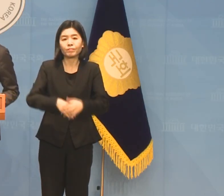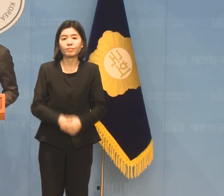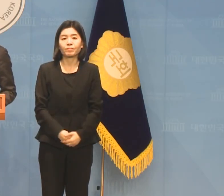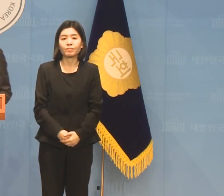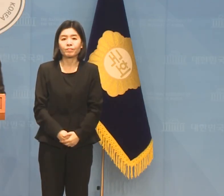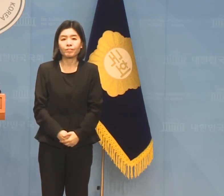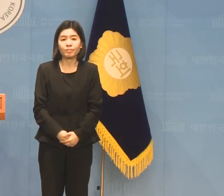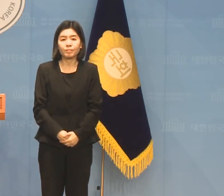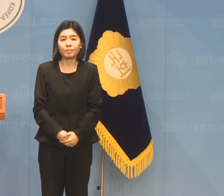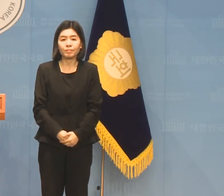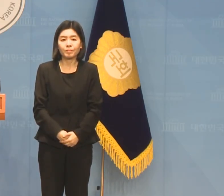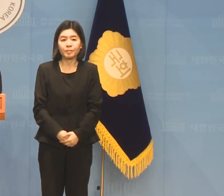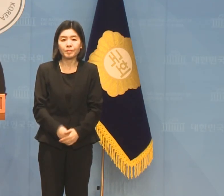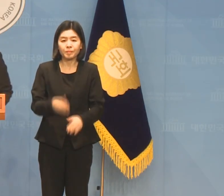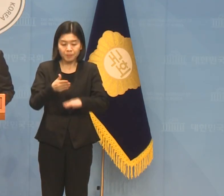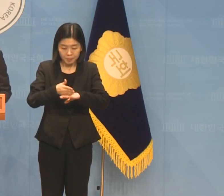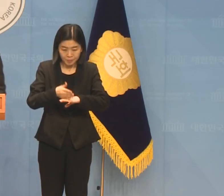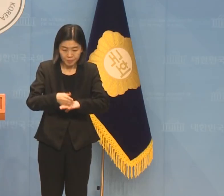이상입니다.